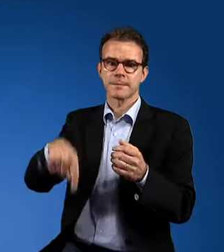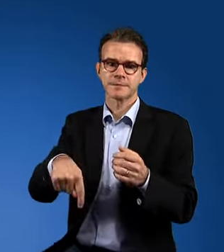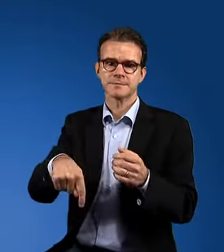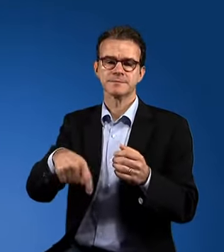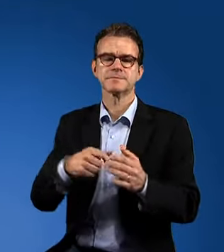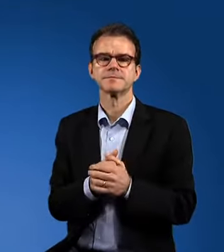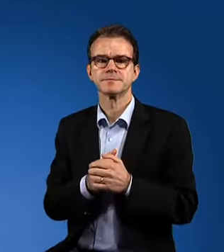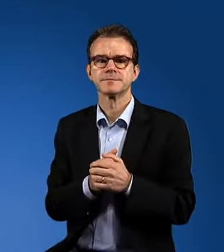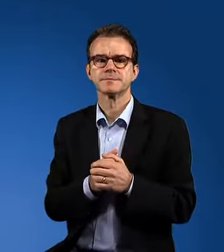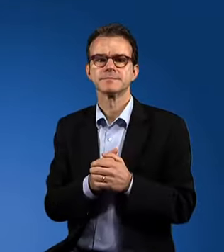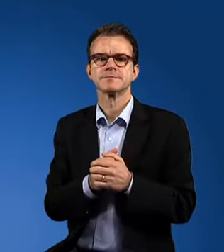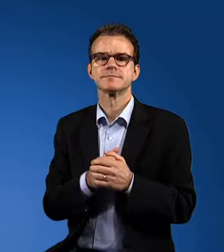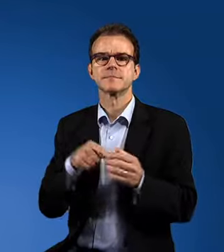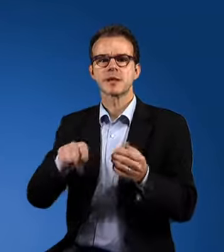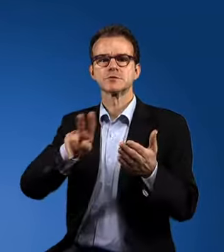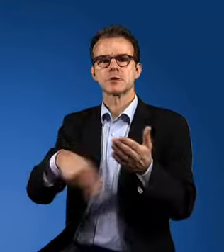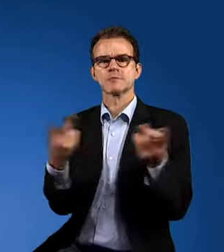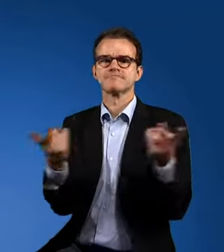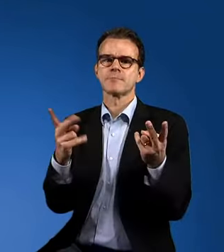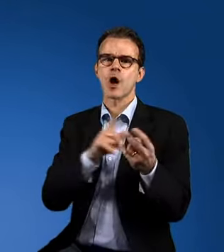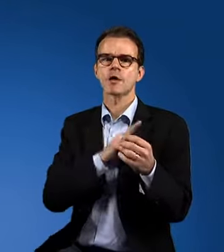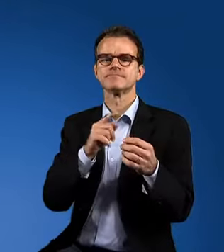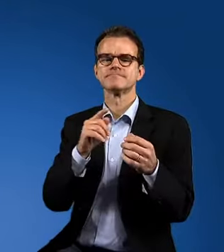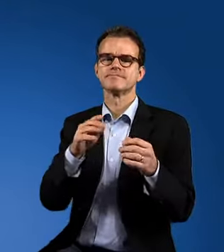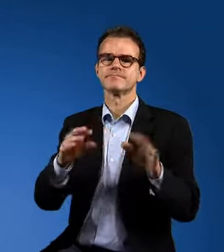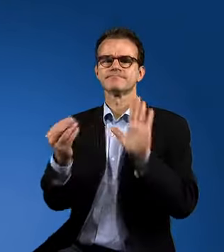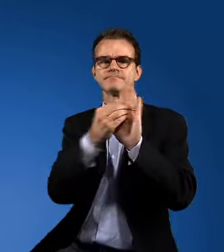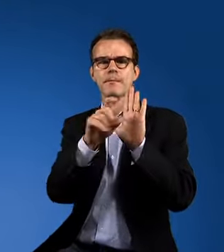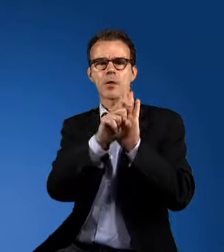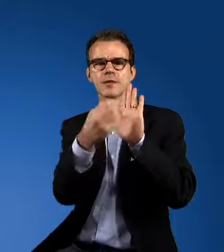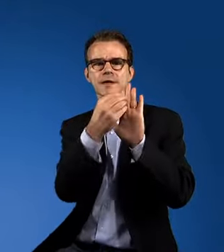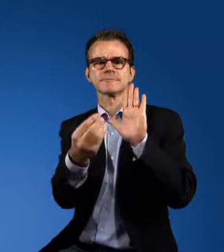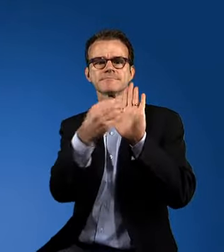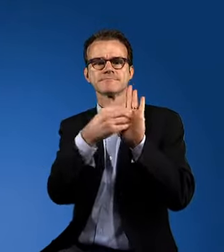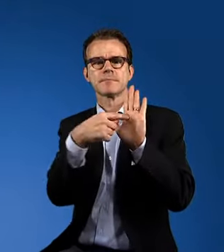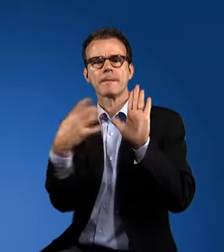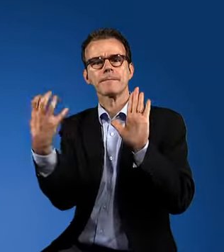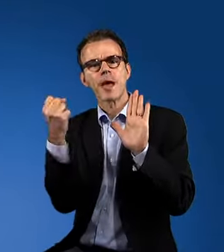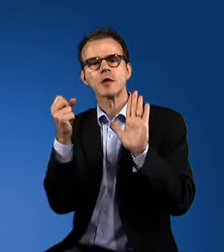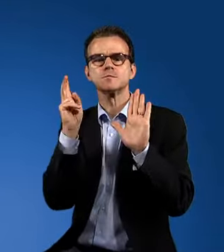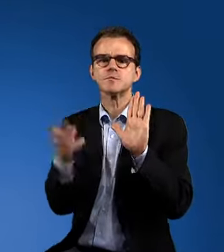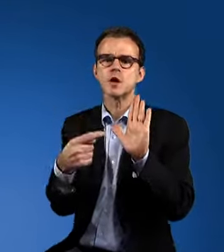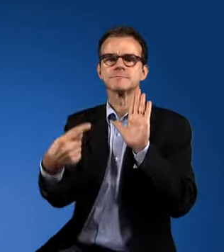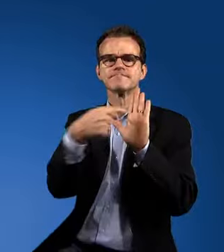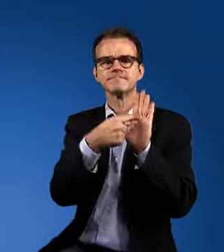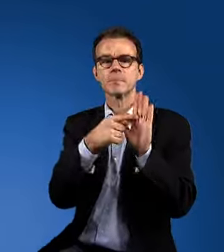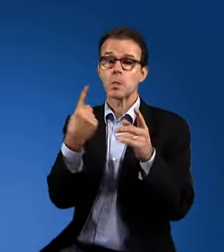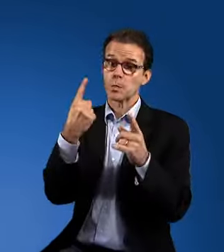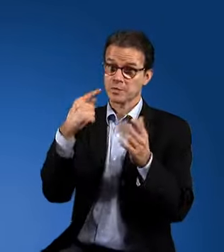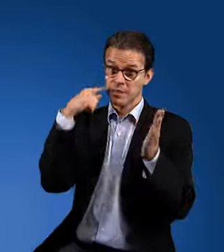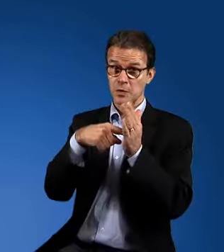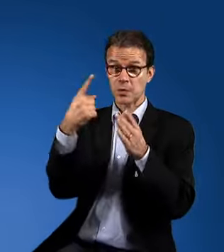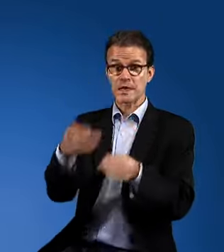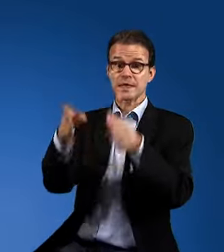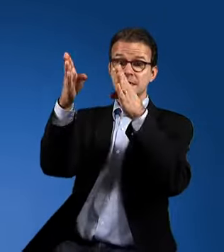tämän yleissopimuksen, niin Suomi allekirjoitti myös tämmöisen valinnaisen pöytäkirjan, mikä mahdollistaa